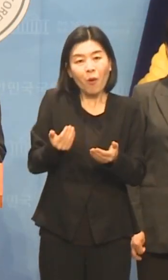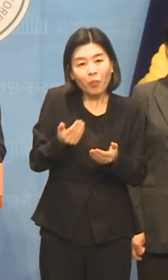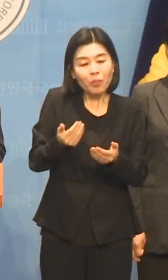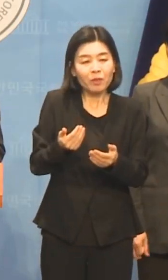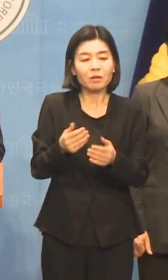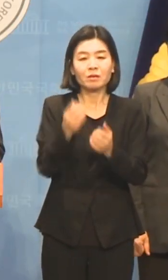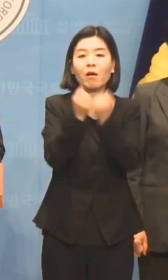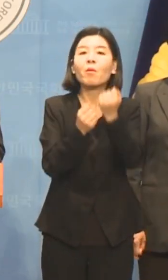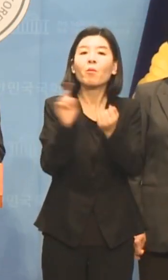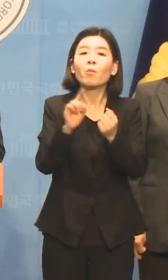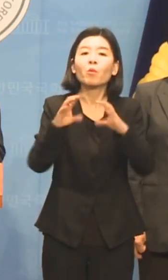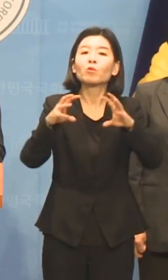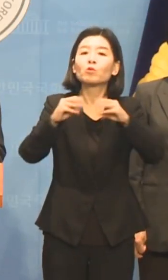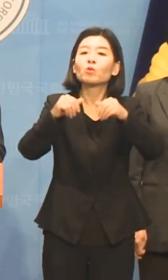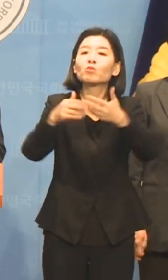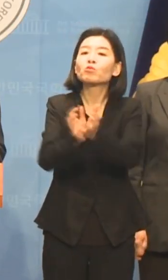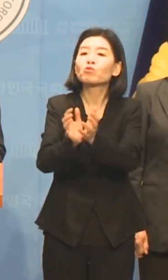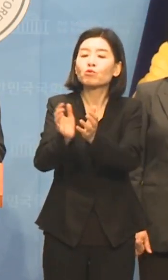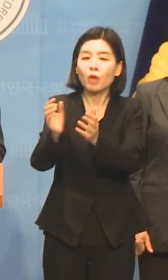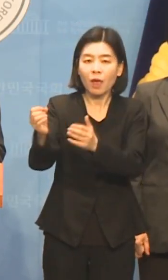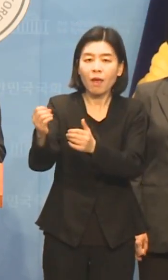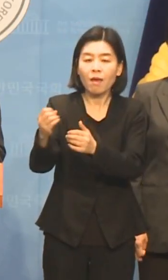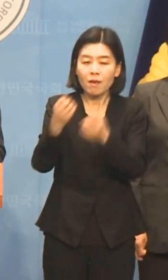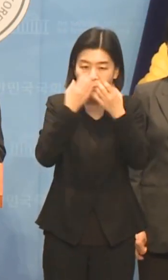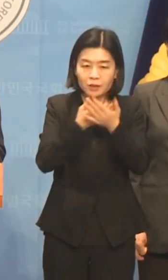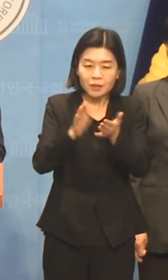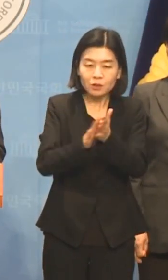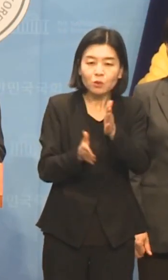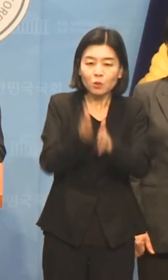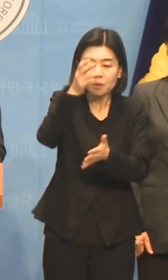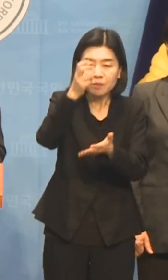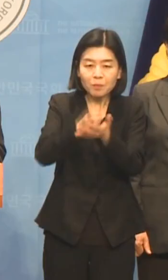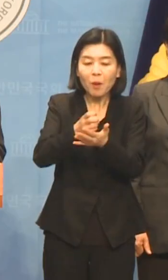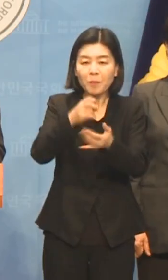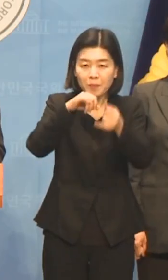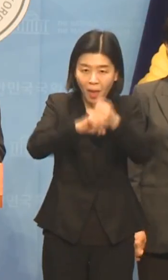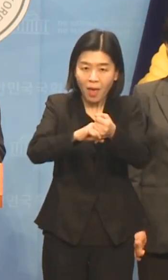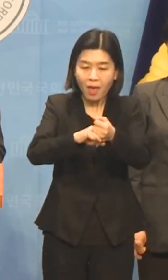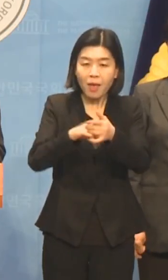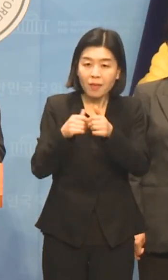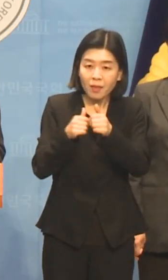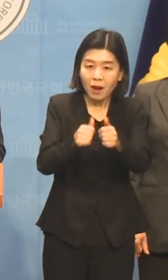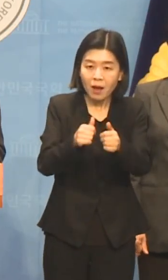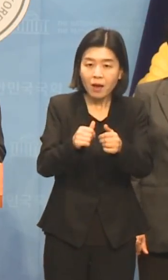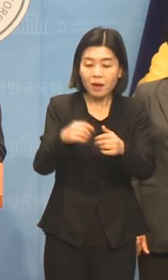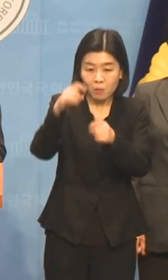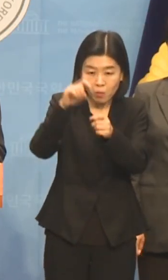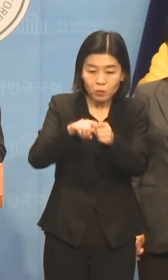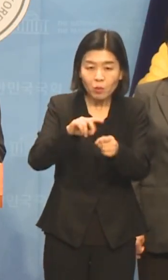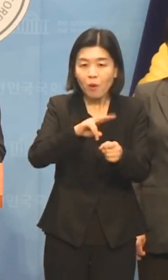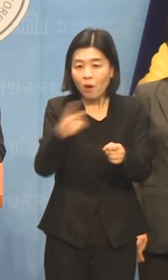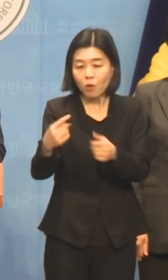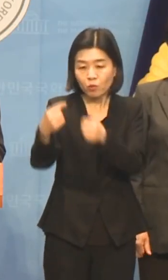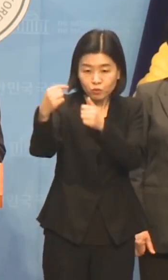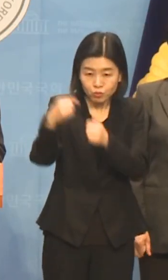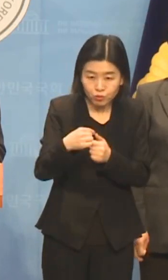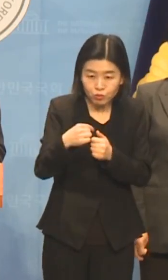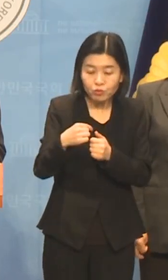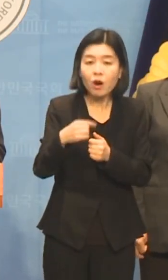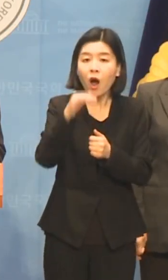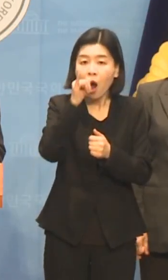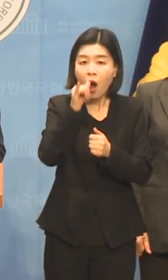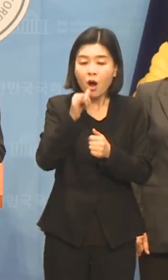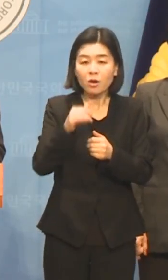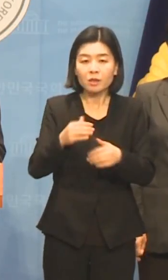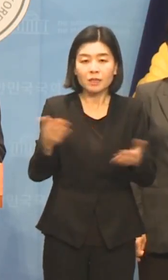설명했던 국토부로부터 혁신도시법 의무조항에 의해 용도 변경을 요구받았다와 직무유기